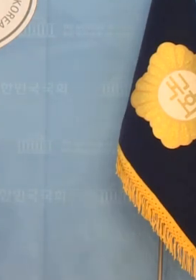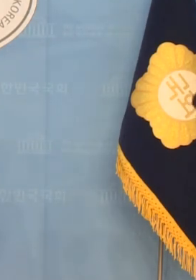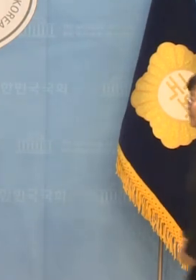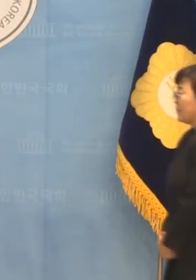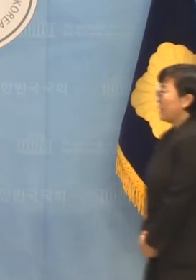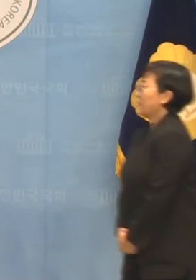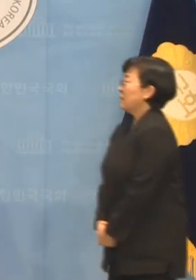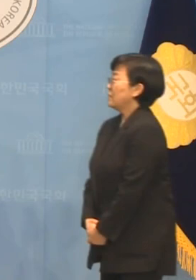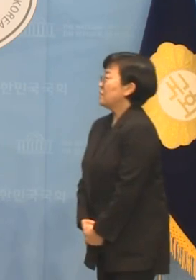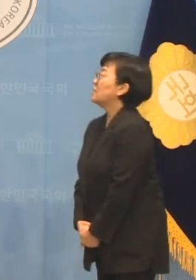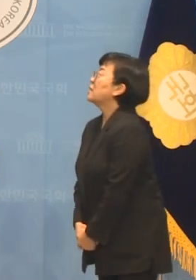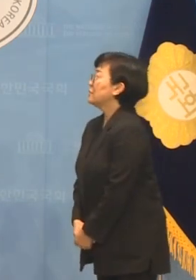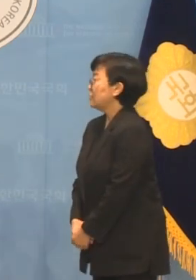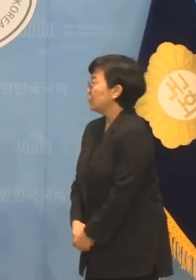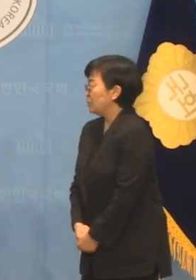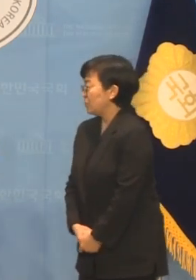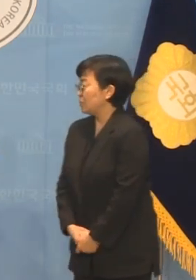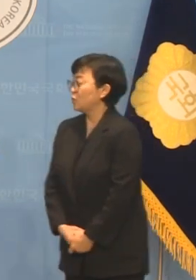다시 한번 노래 좀 빨리 했군요.